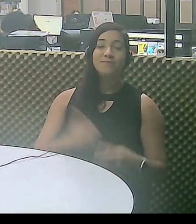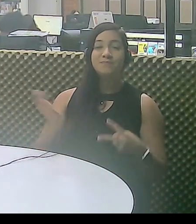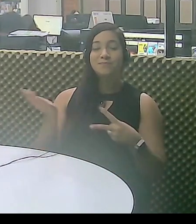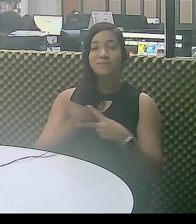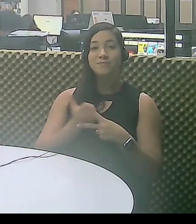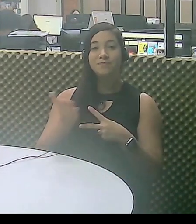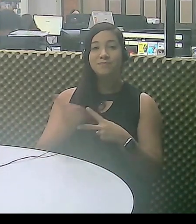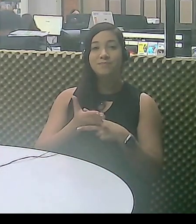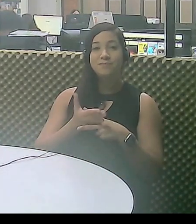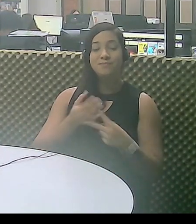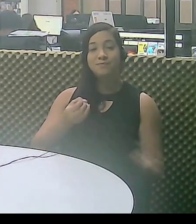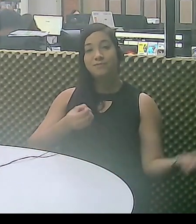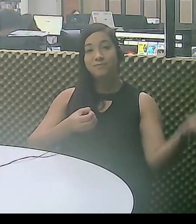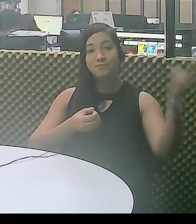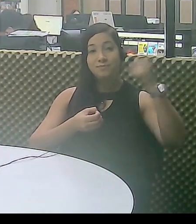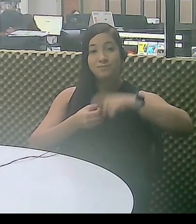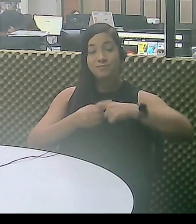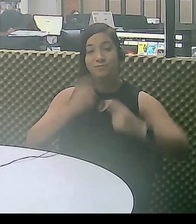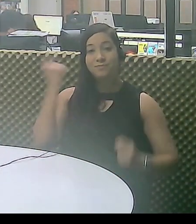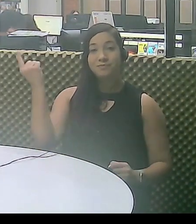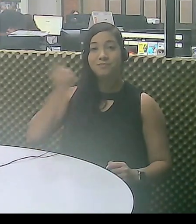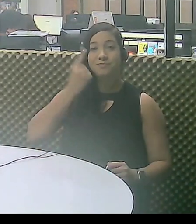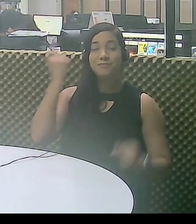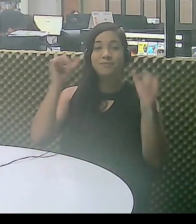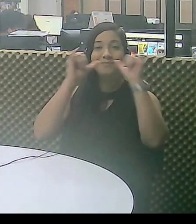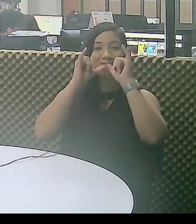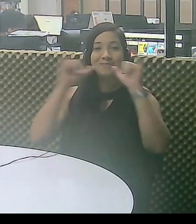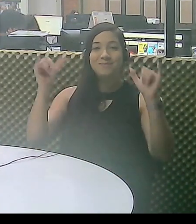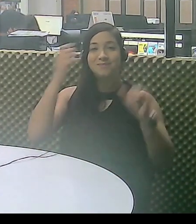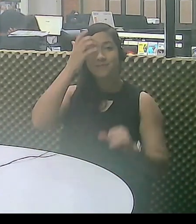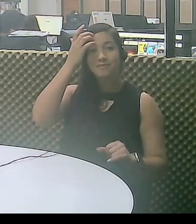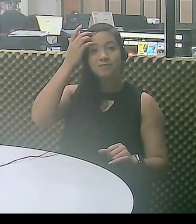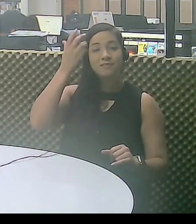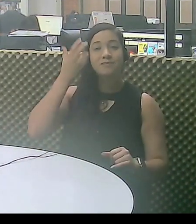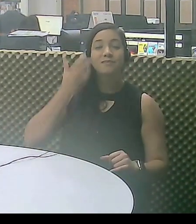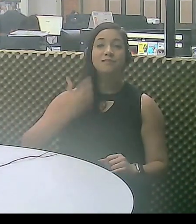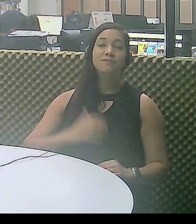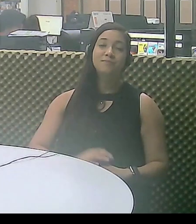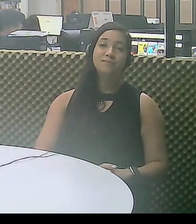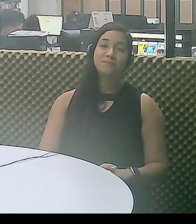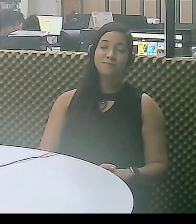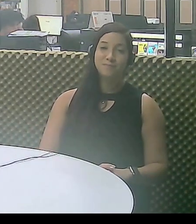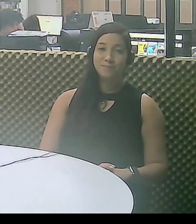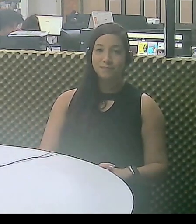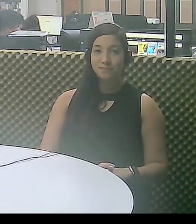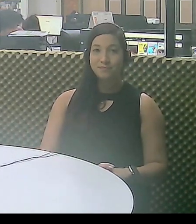Vamos agora a um breve intervalo e na volta tem giro de notícias.